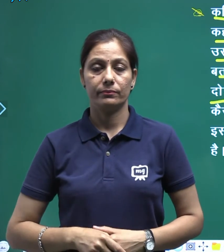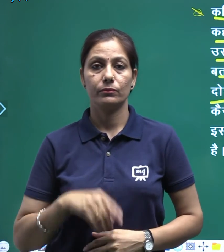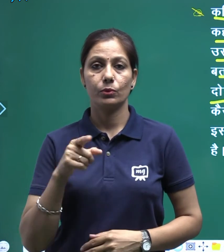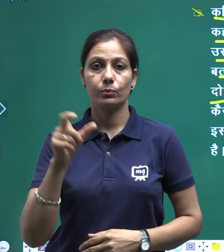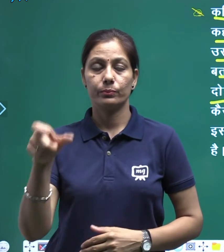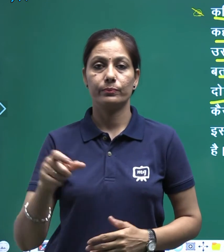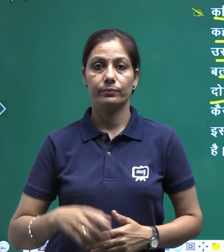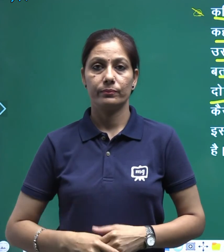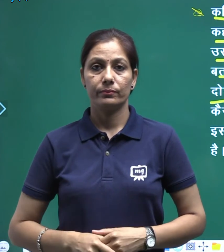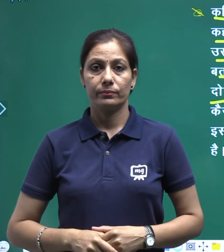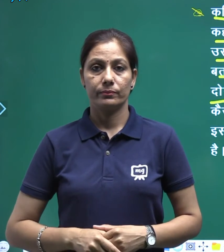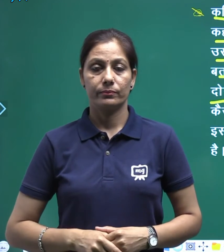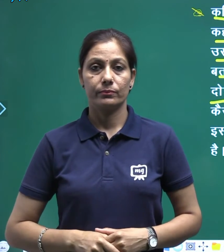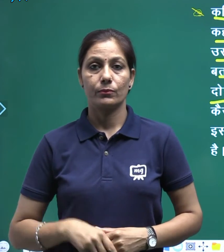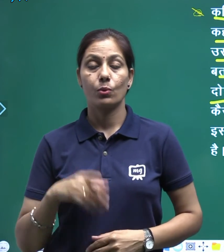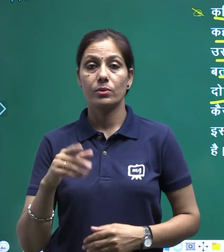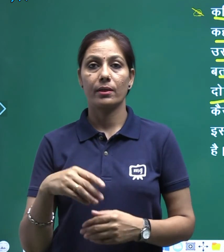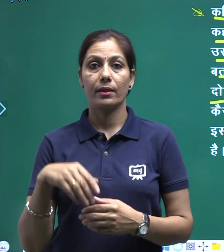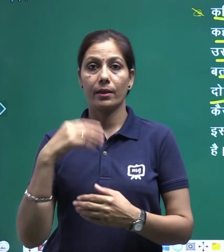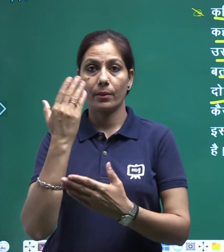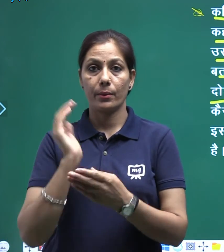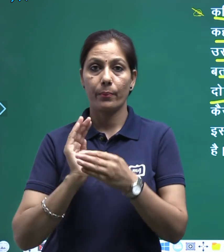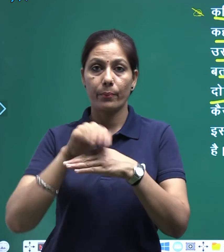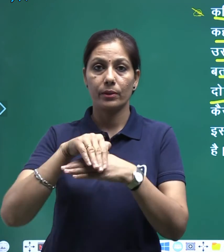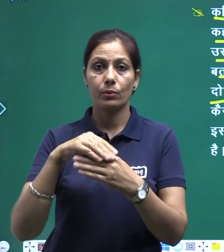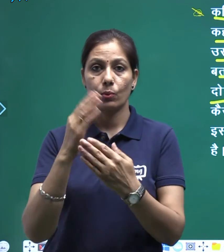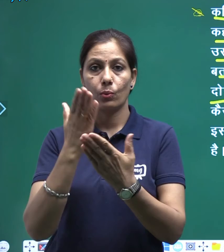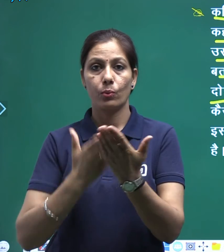तुम उसके पत्रों को